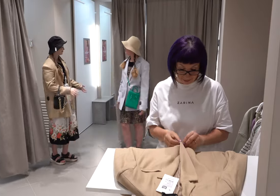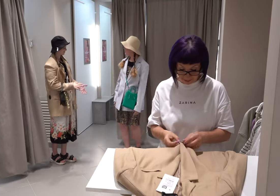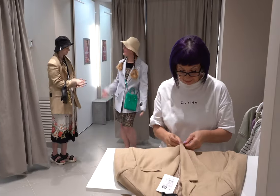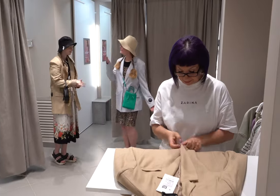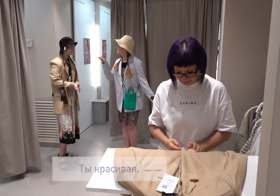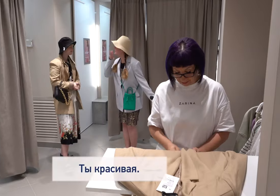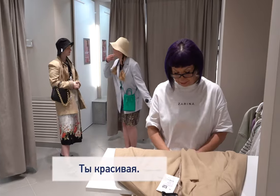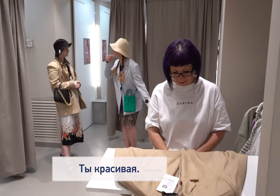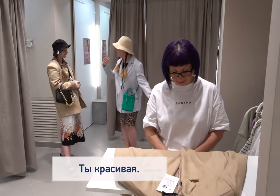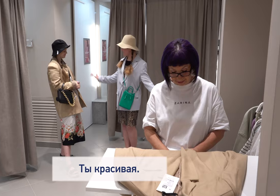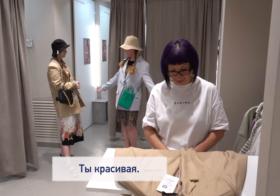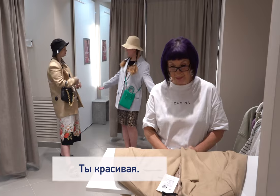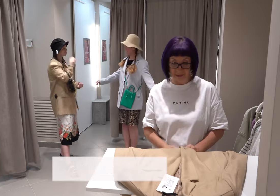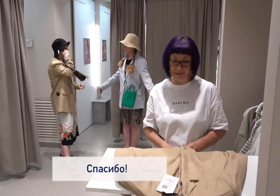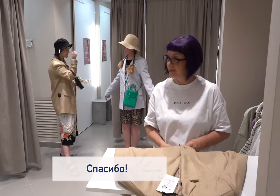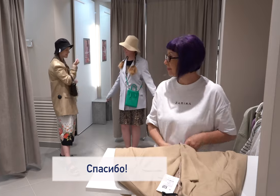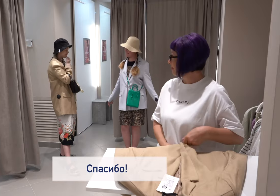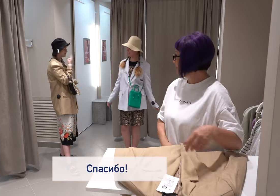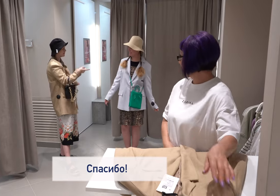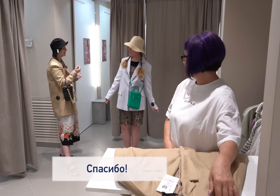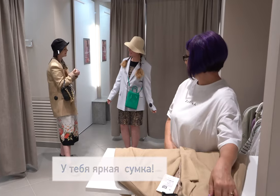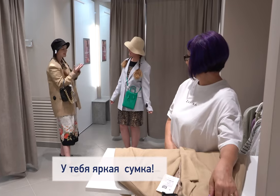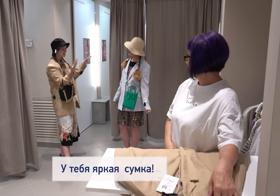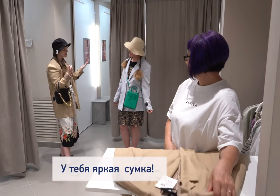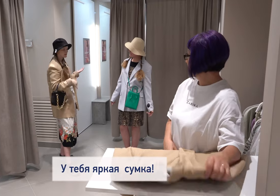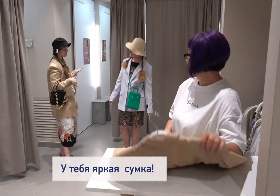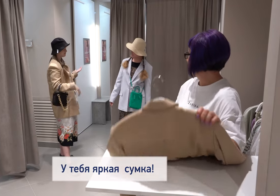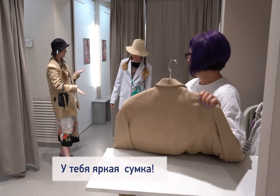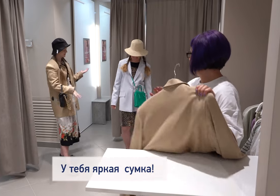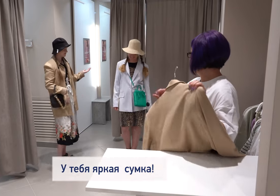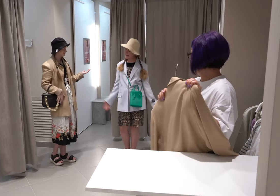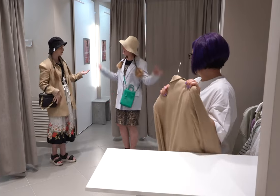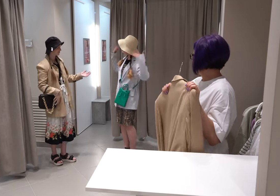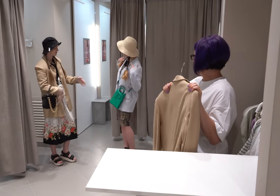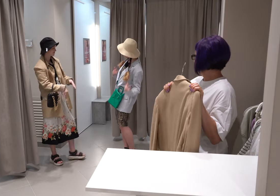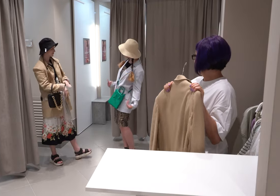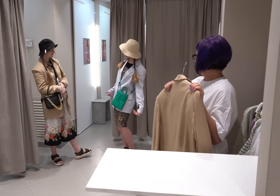Ты красивая! Спасибо! У тебя яркая сумка!